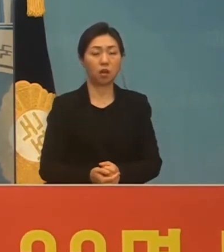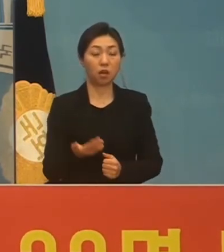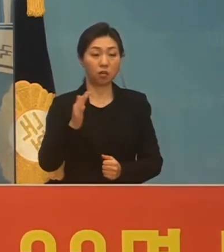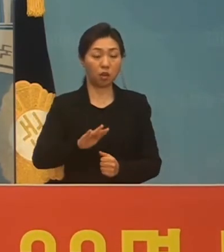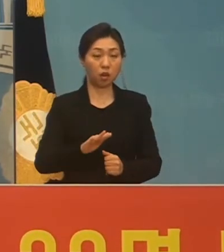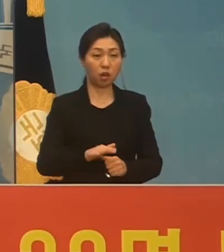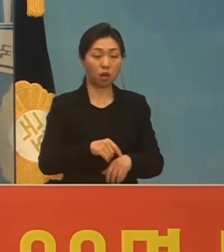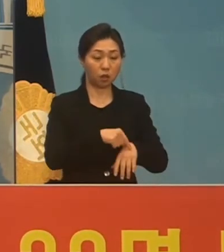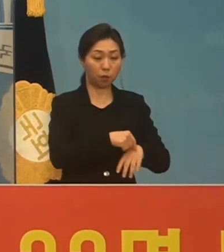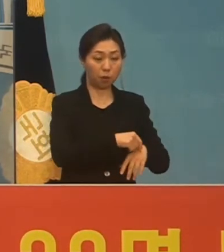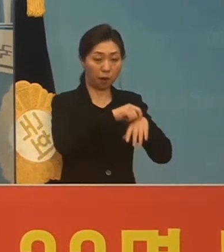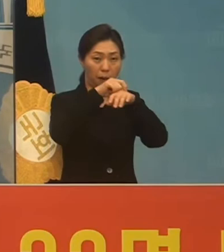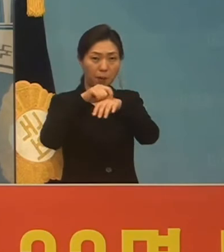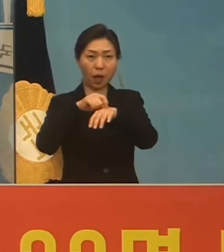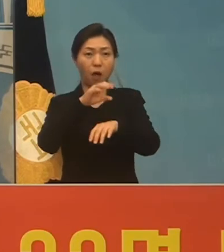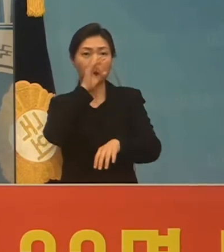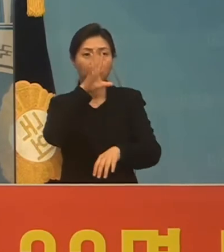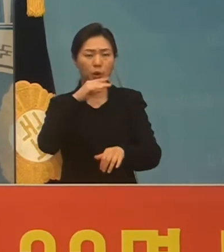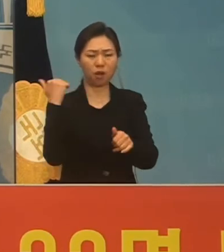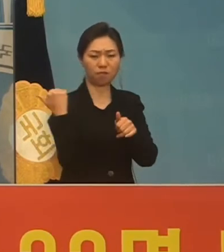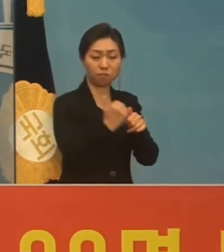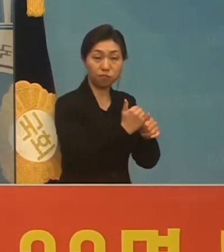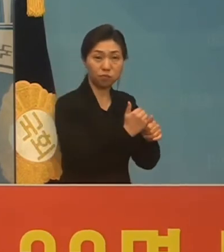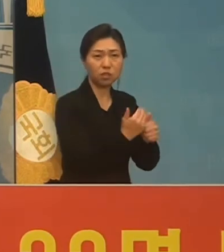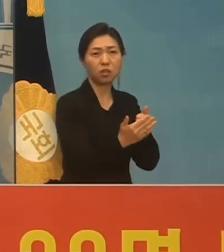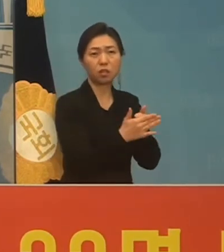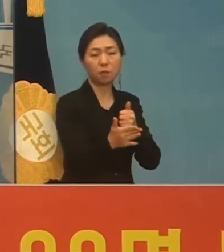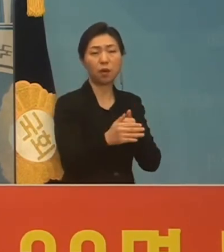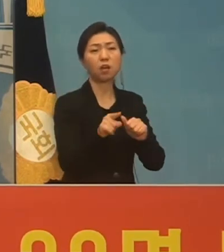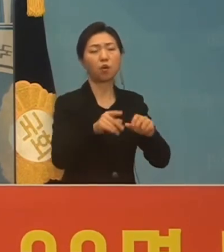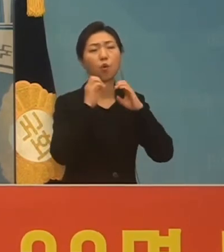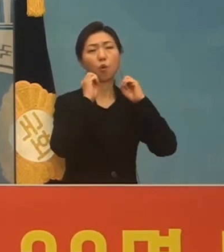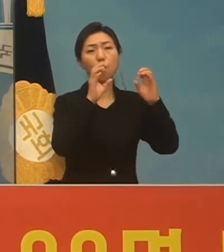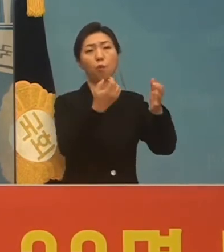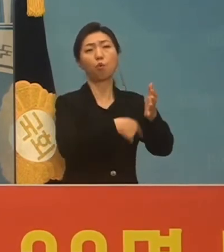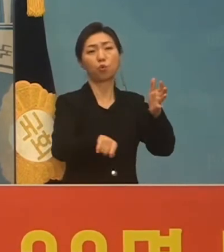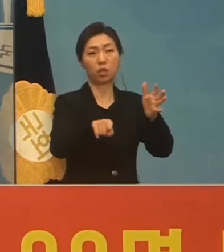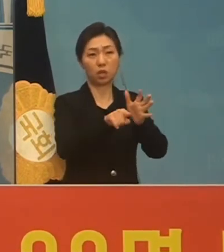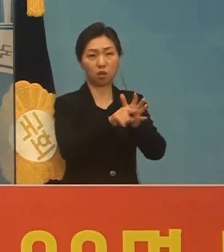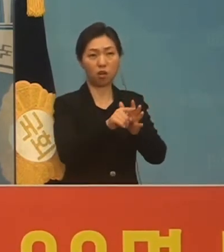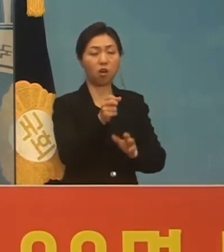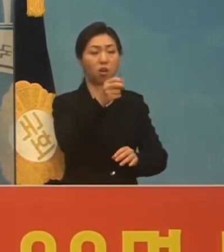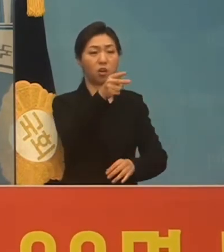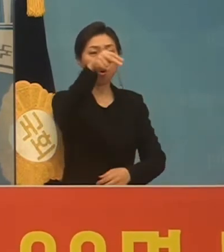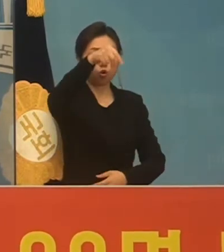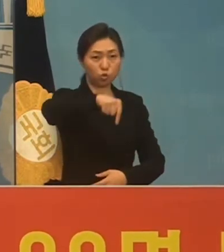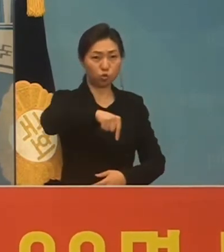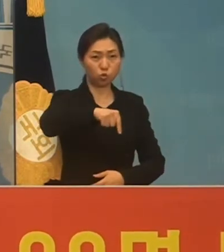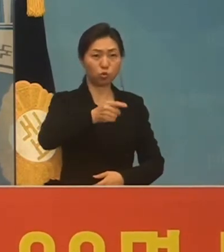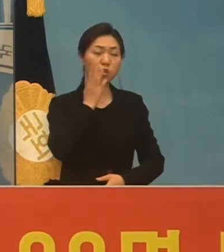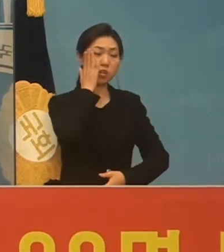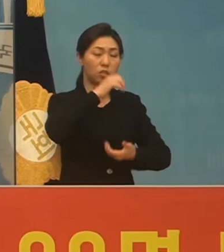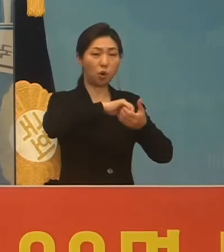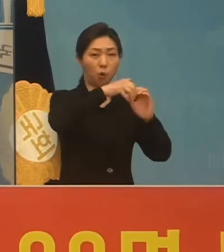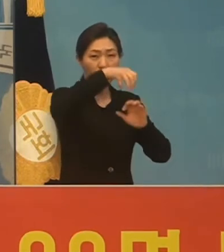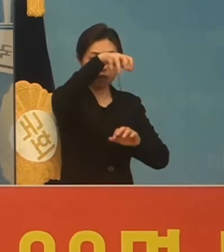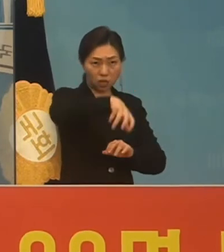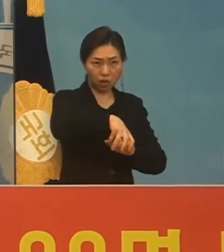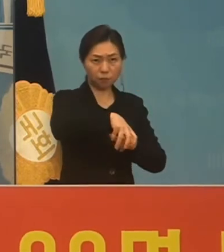헌신짝 취급당했고 이를 알리고자 여수시청 앞에서, 청와대에서, 농협중앙회